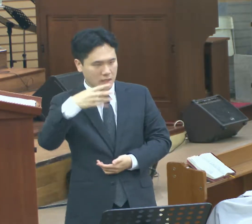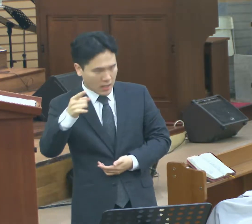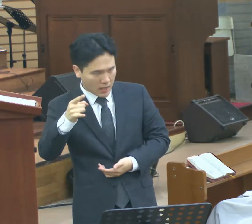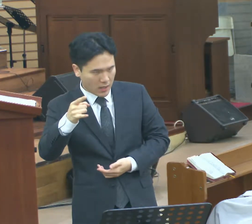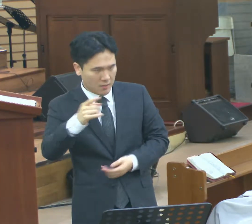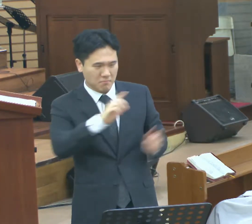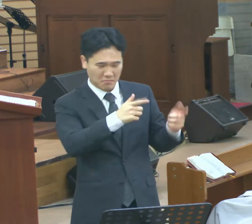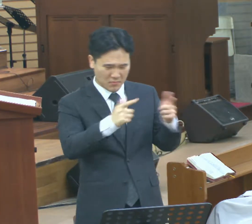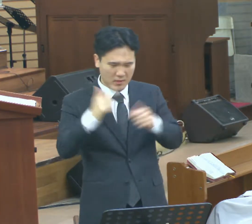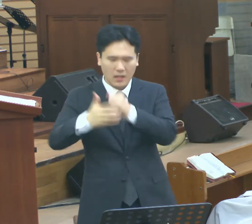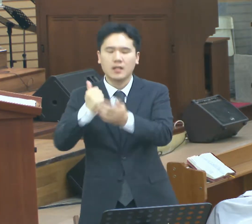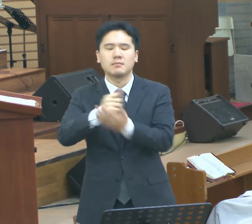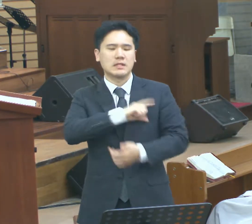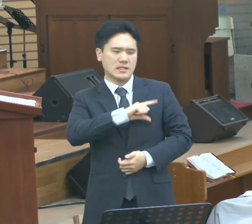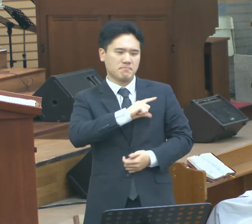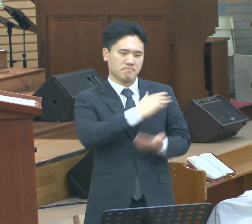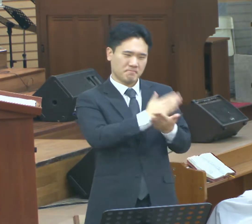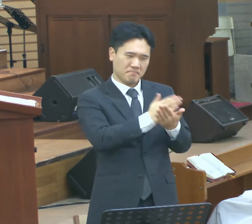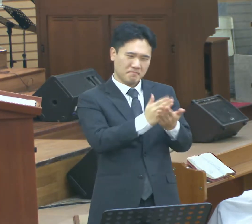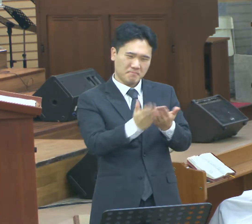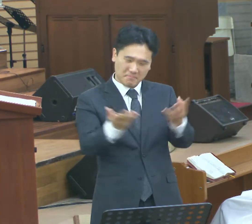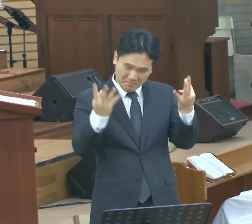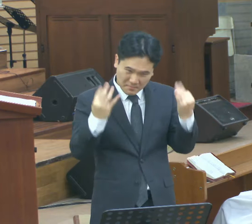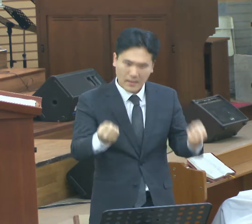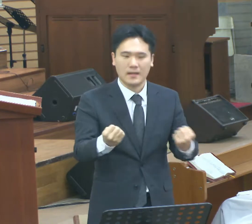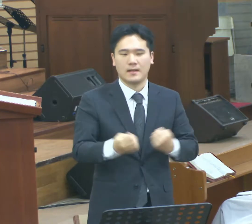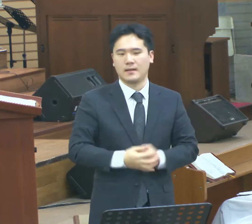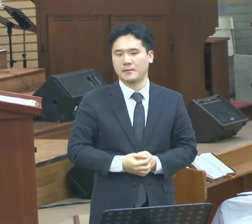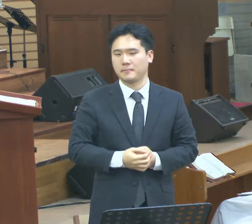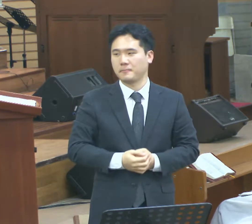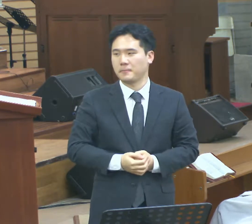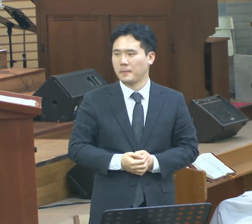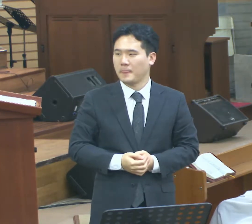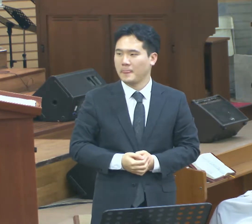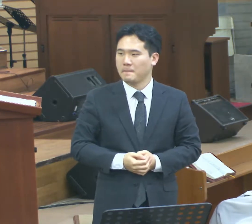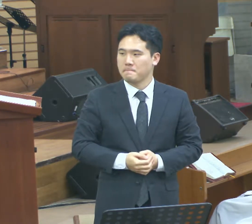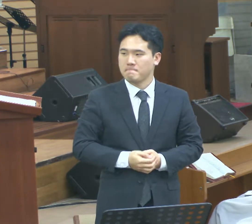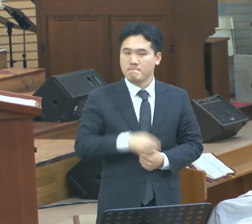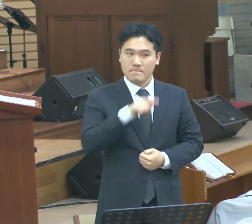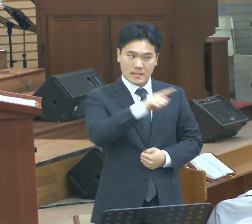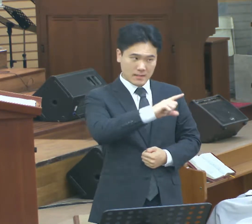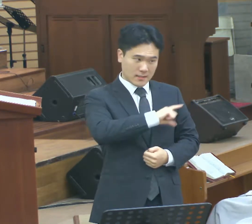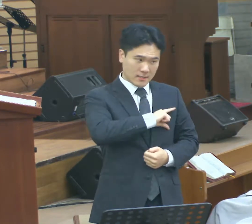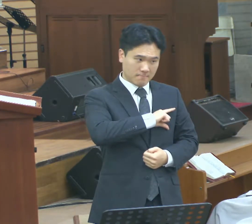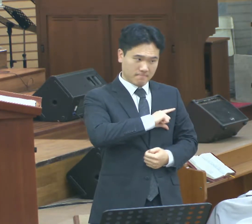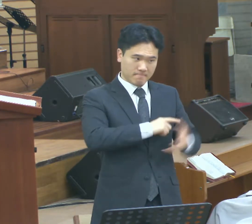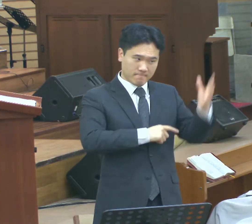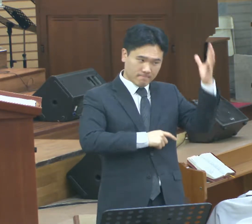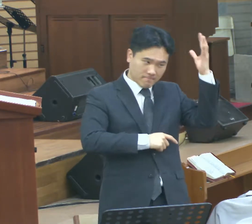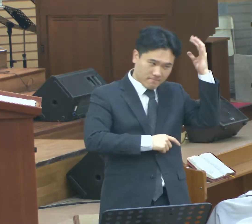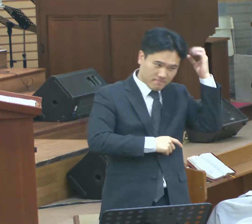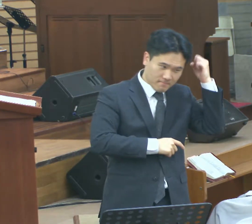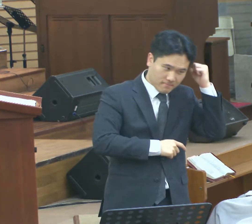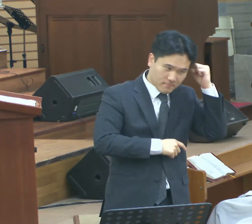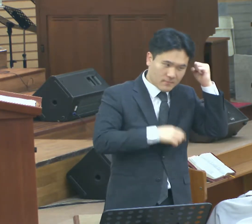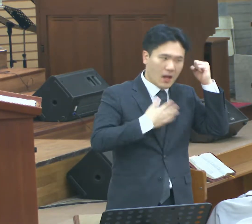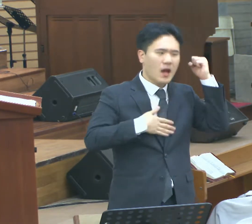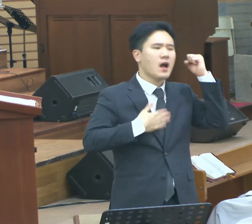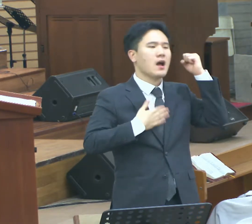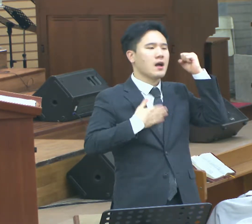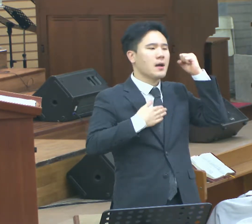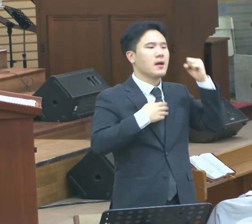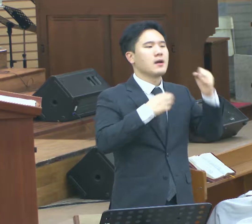이름을 짓는다면 수많은 이름들이 존재해요. 그 이름을 아는 것만큼 구원을 받는 거예요. 그